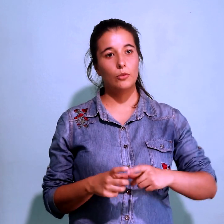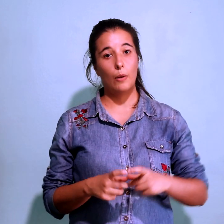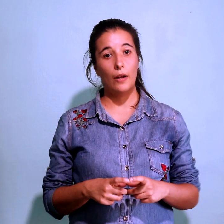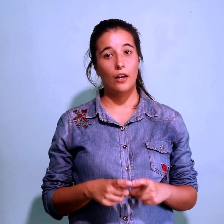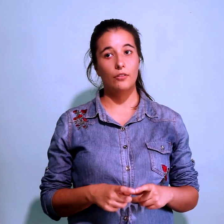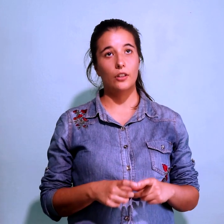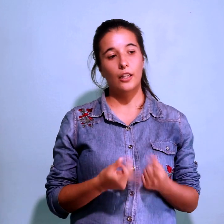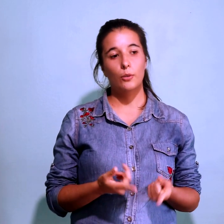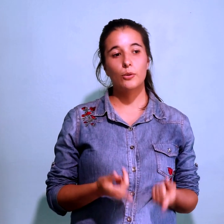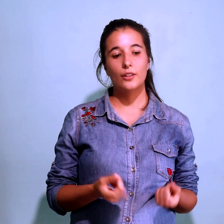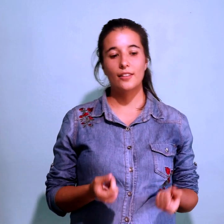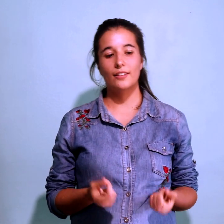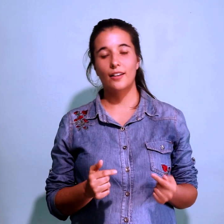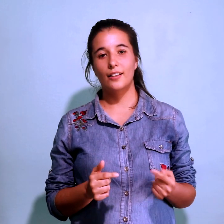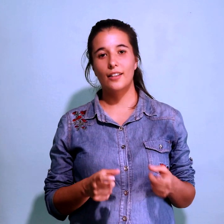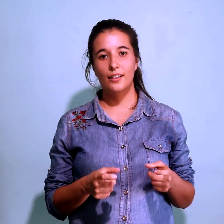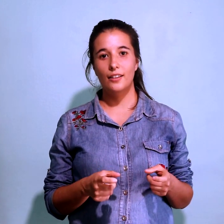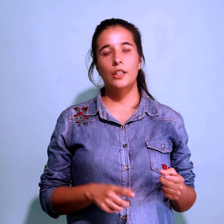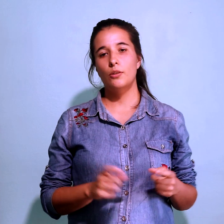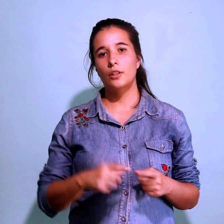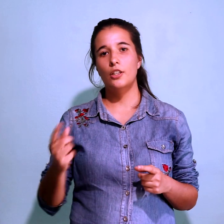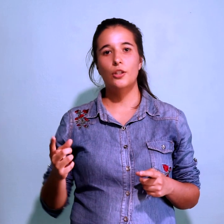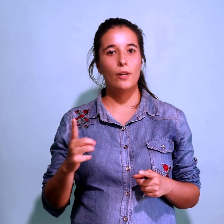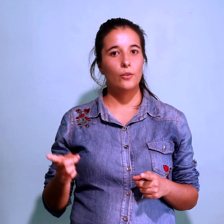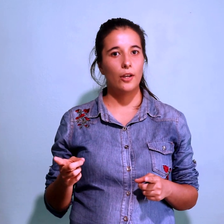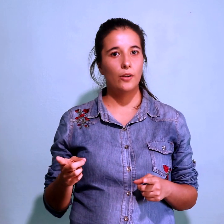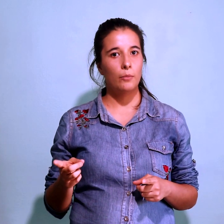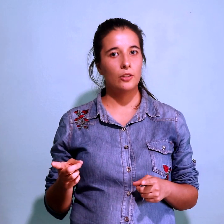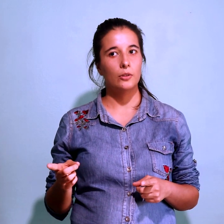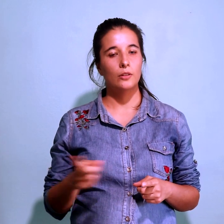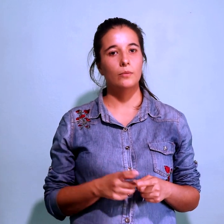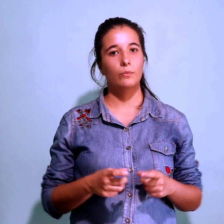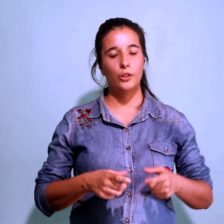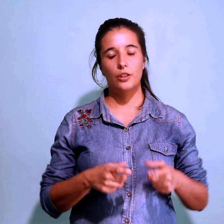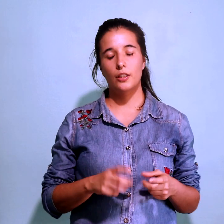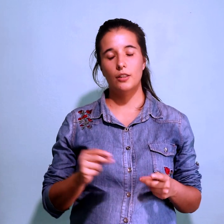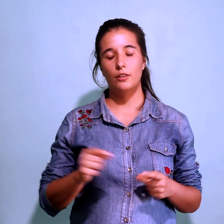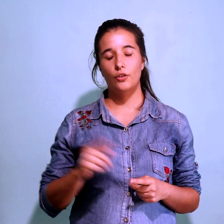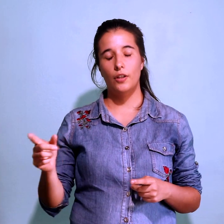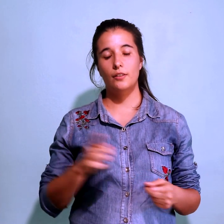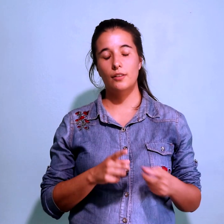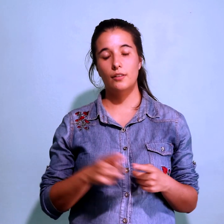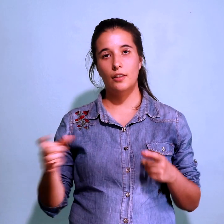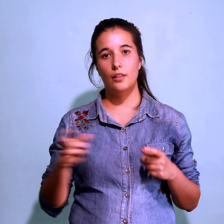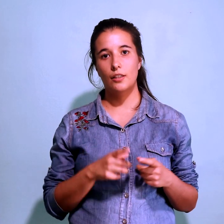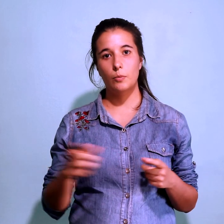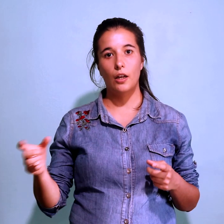uma palavra na língua portuguesa aqui e em outra região ela não é a mesma. Pode ter diferenças entre as